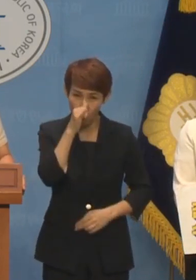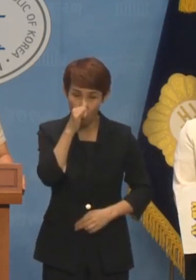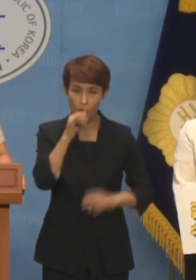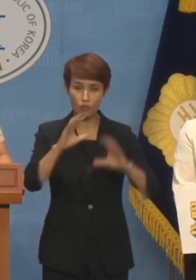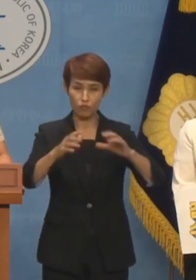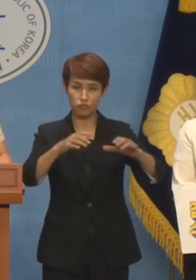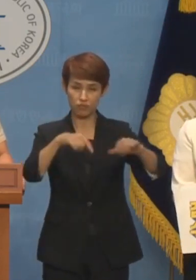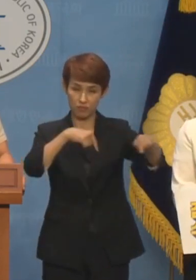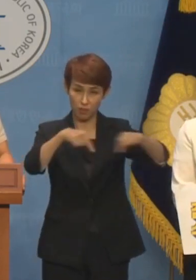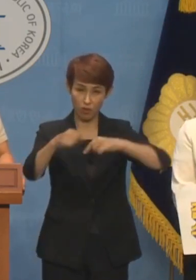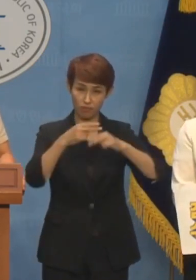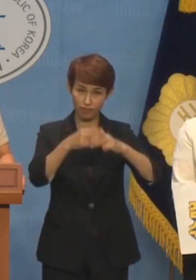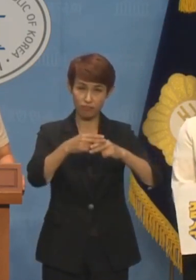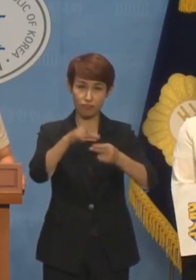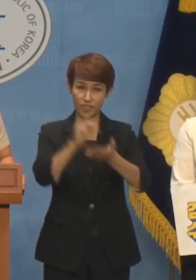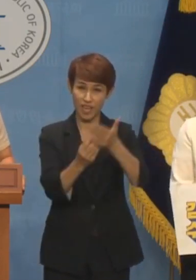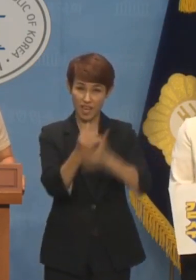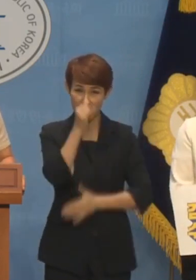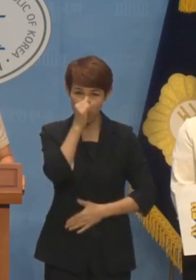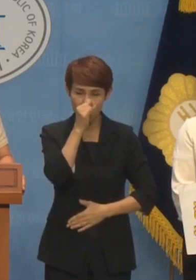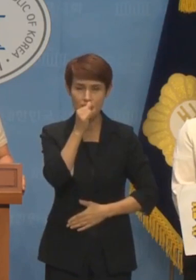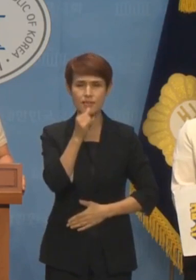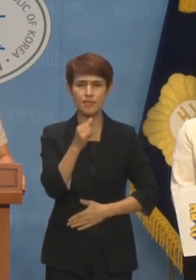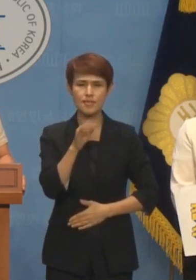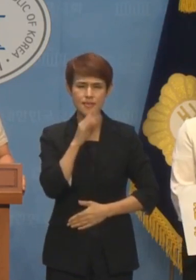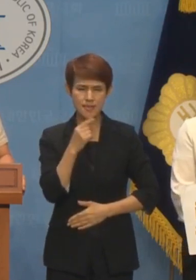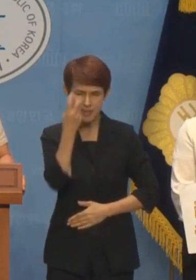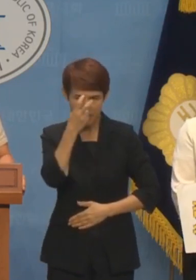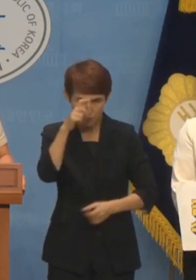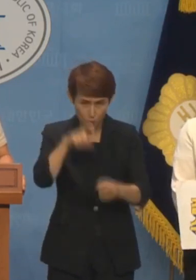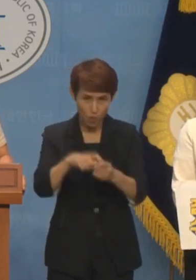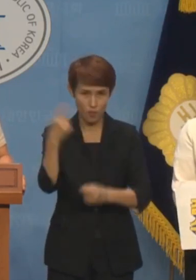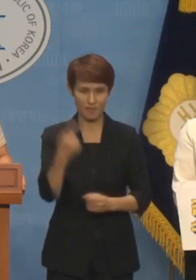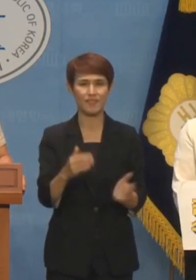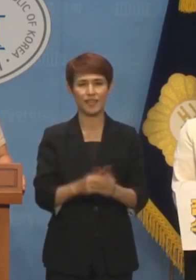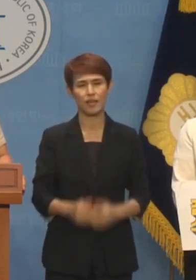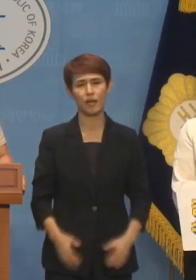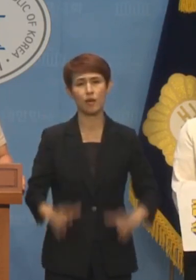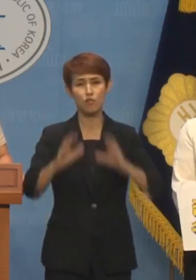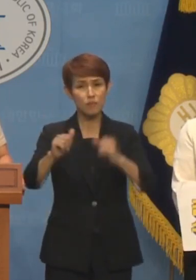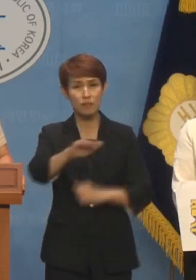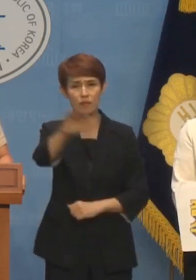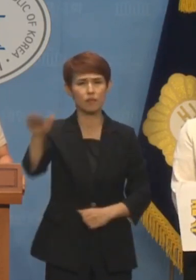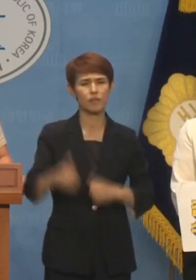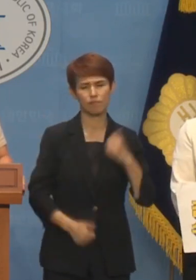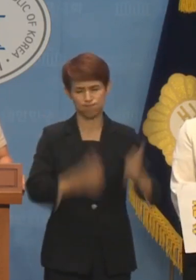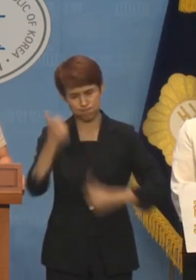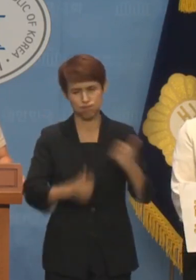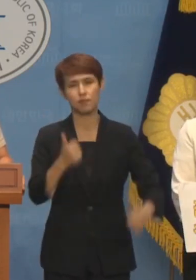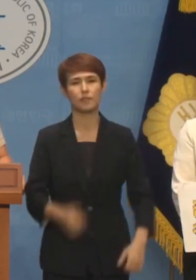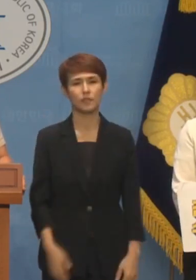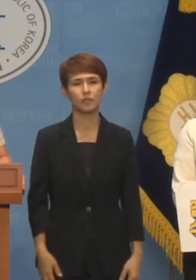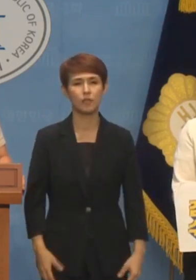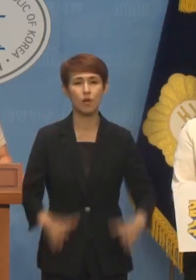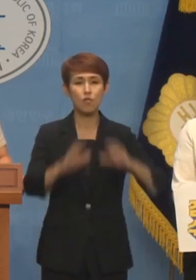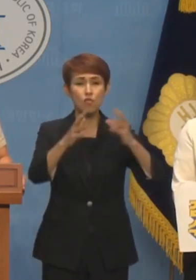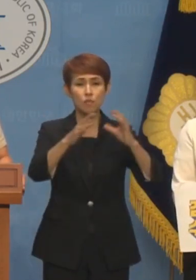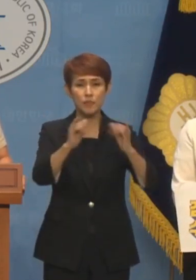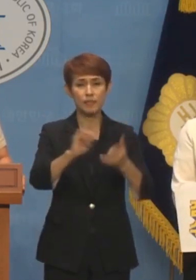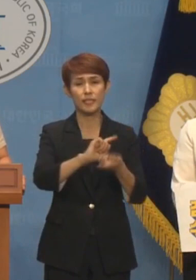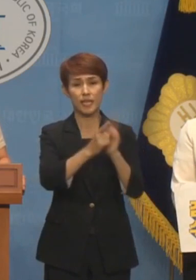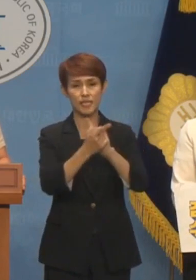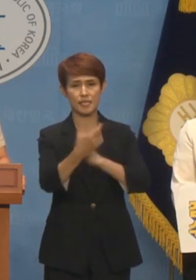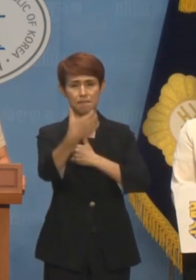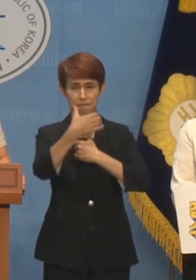합니다. 국민들의 분노는 아직도 여전히 계속되고 있습니다. 국민을 대신해 권한을